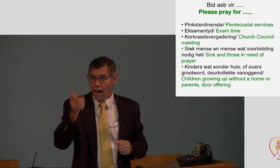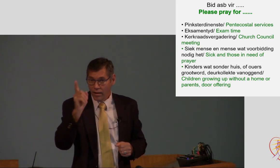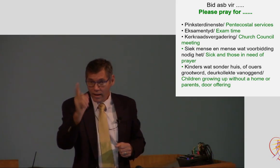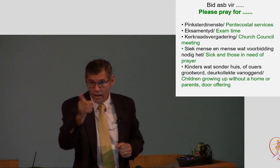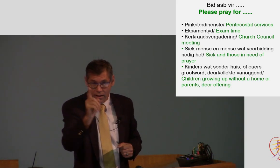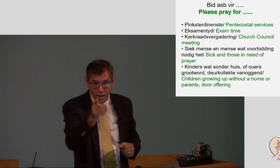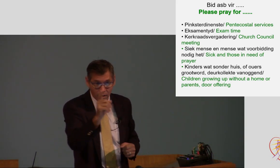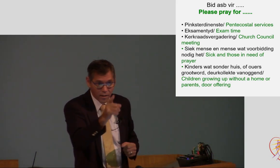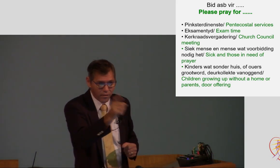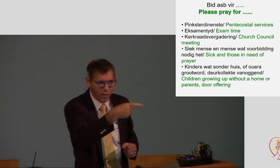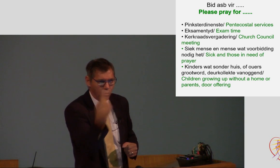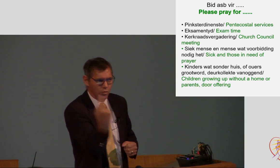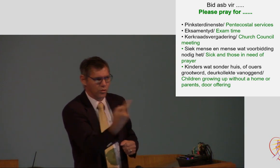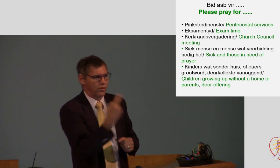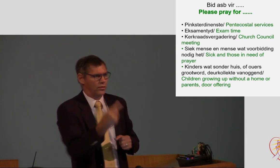elkeen van ons.